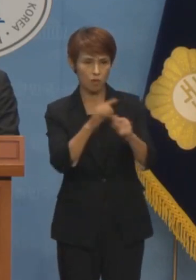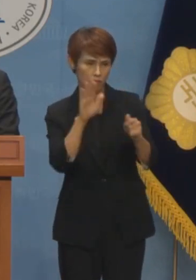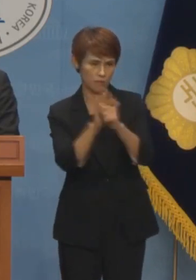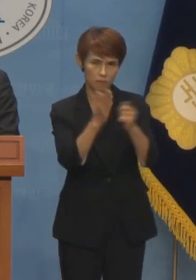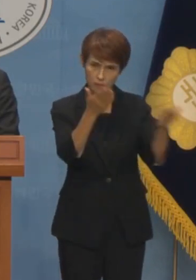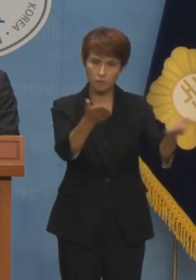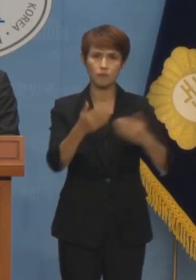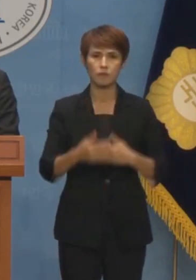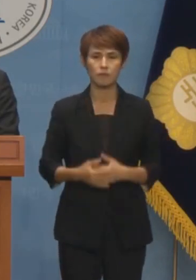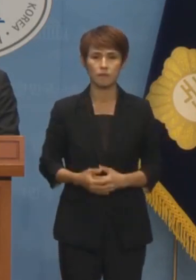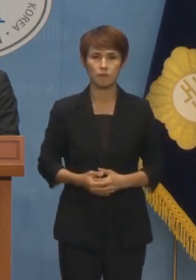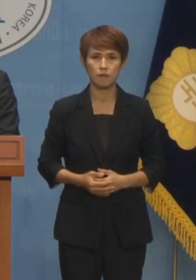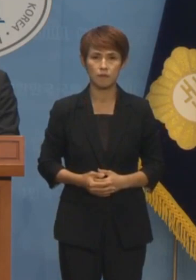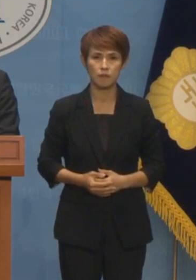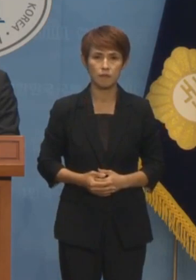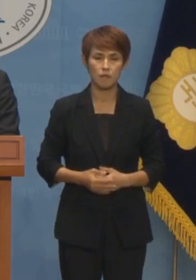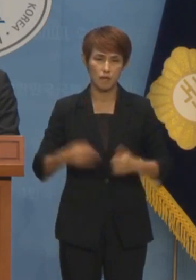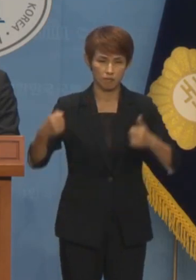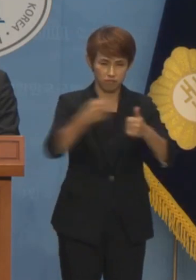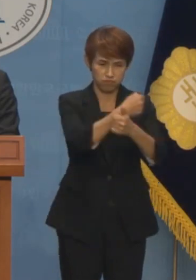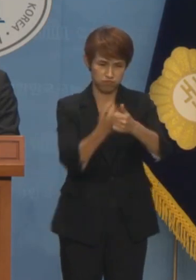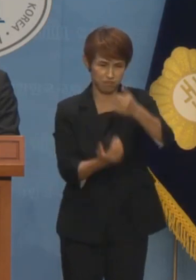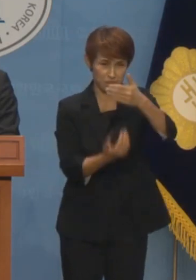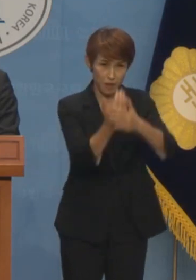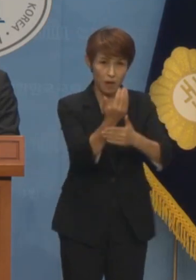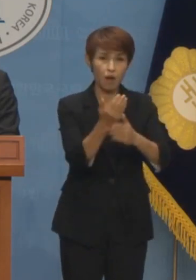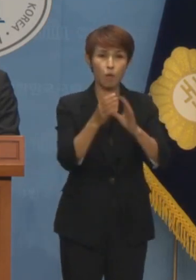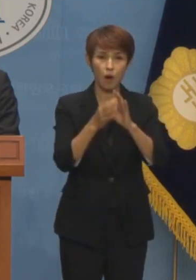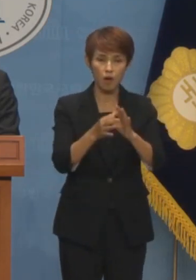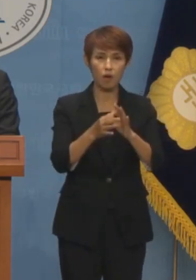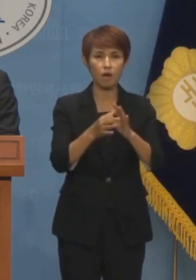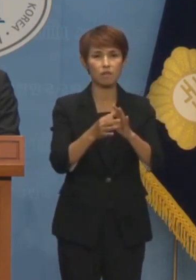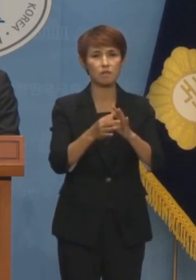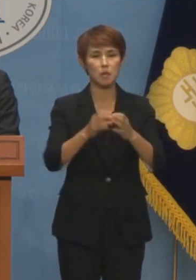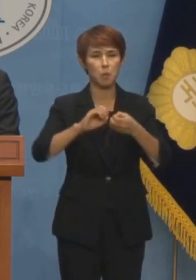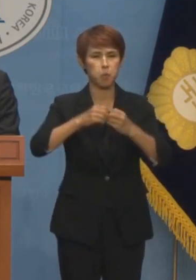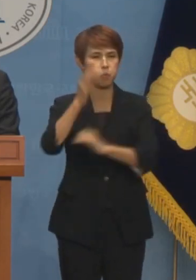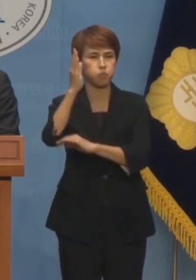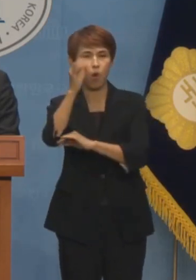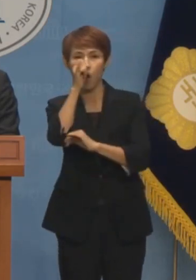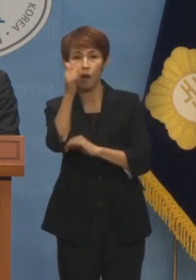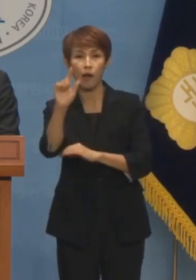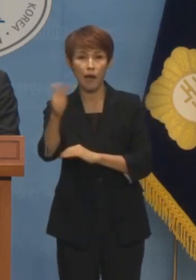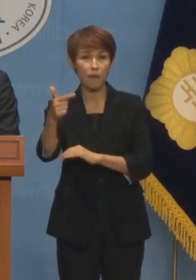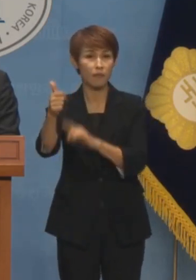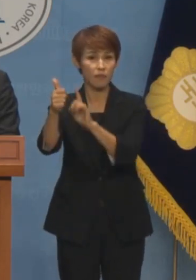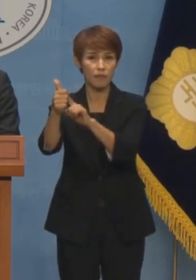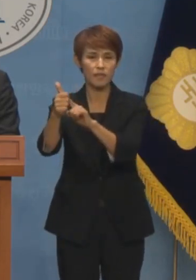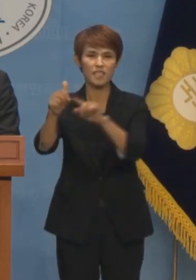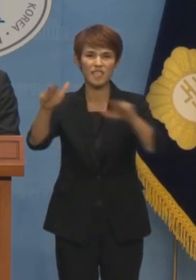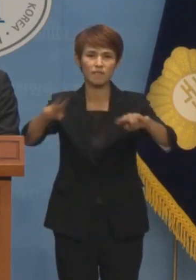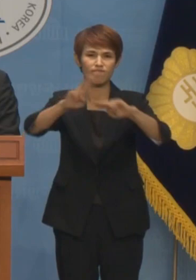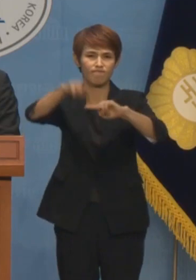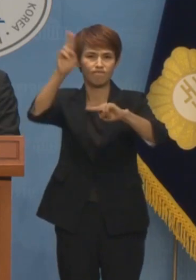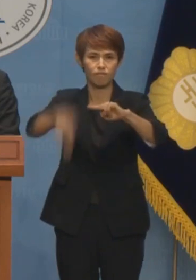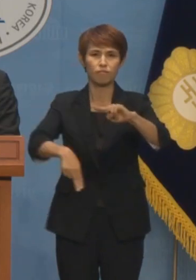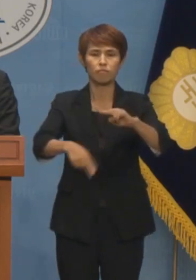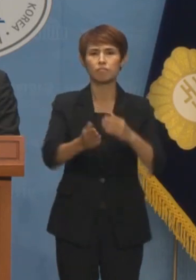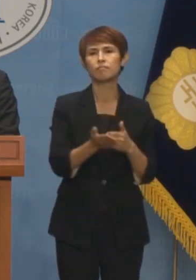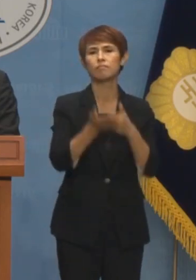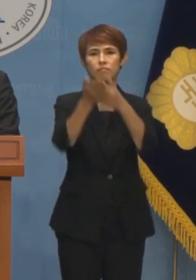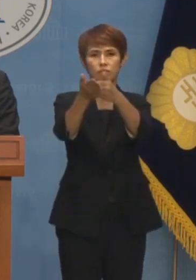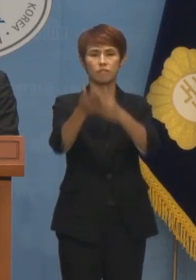바랍니다. 마지막으로 폭력 사태 왜곡과 호도를 자행하는 한동훈 후보는 즉각 사퇴해야 함을